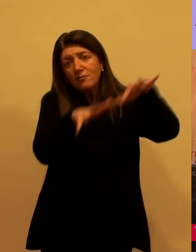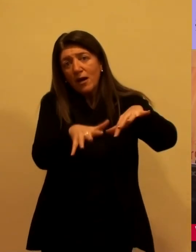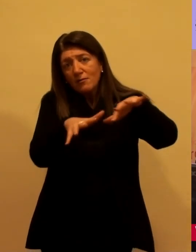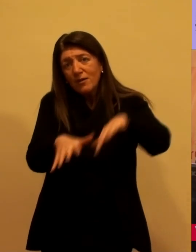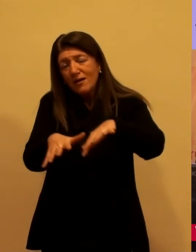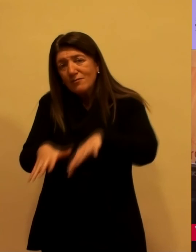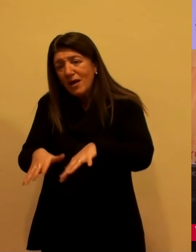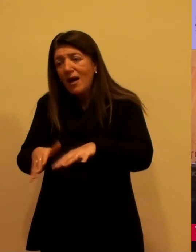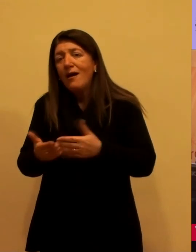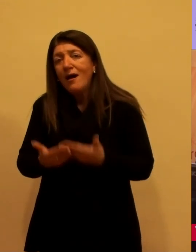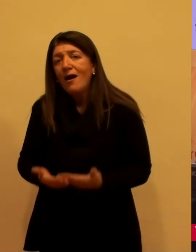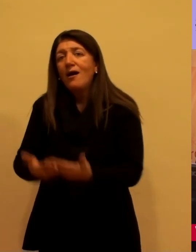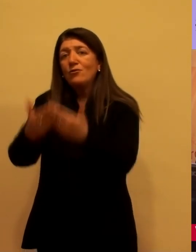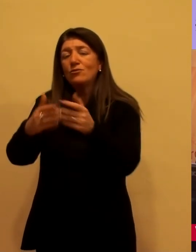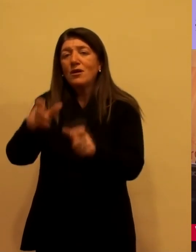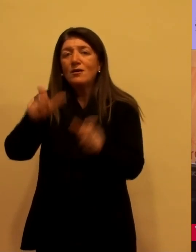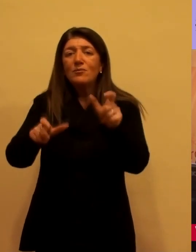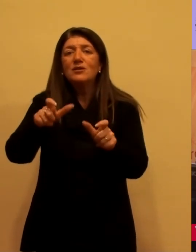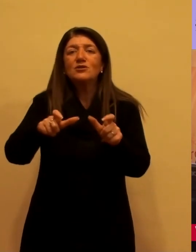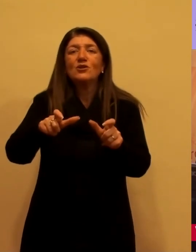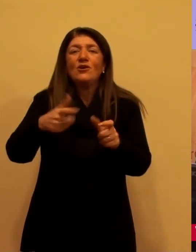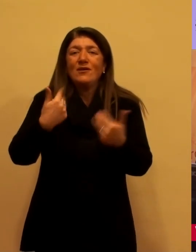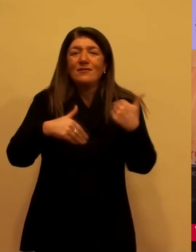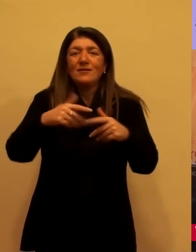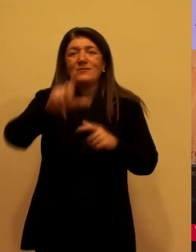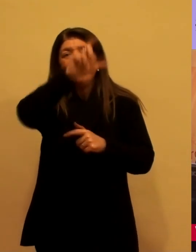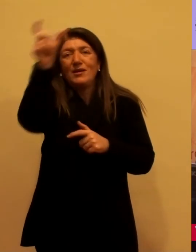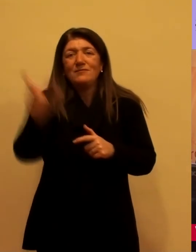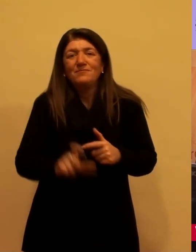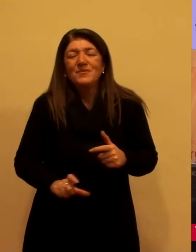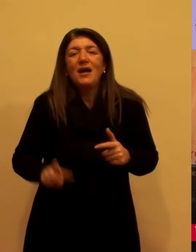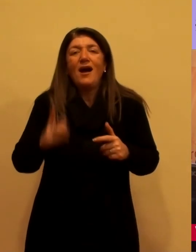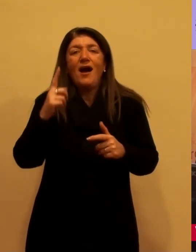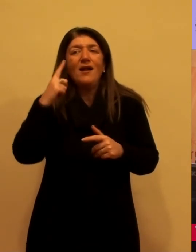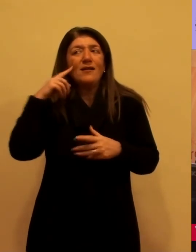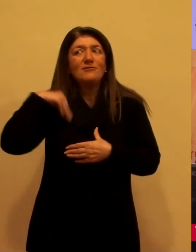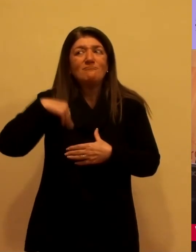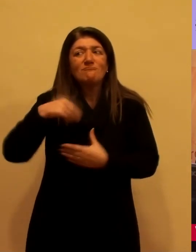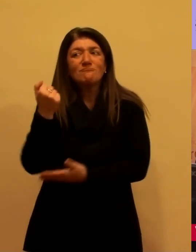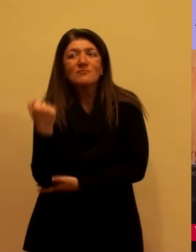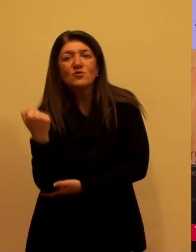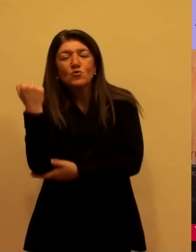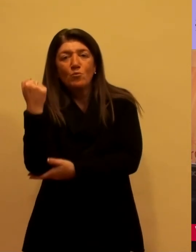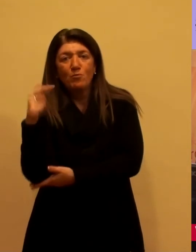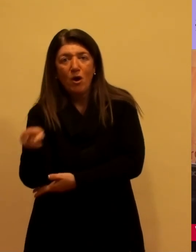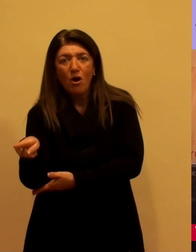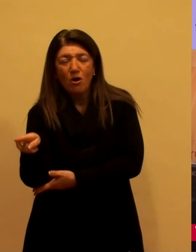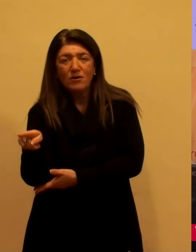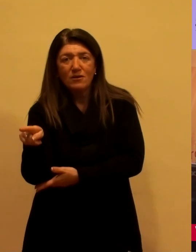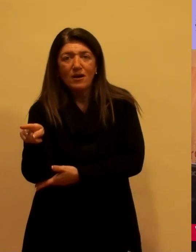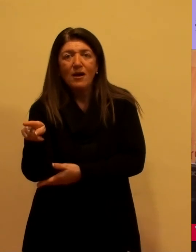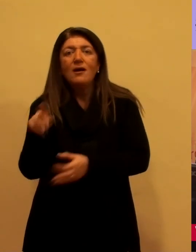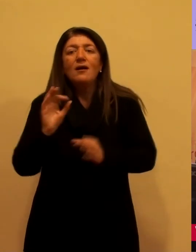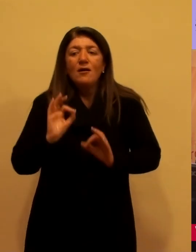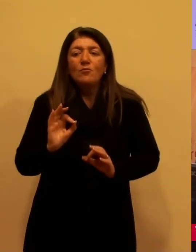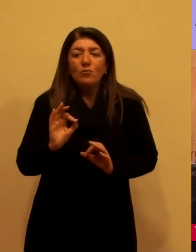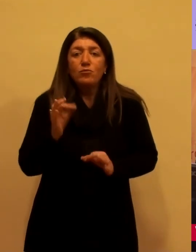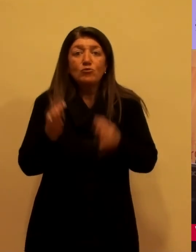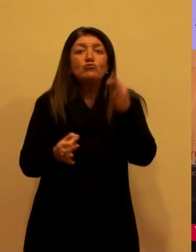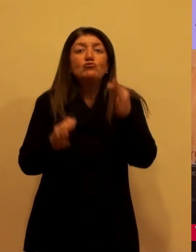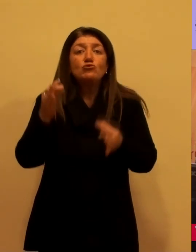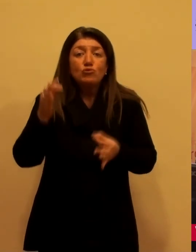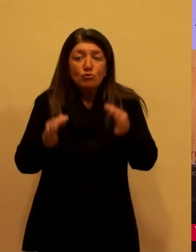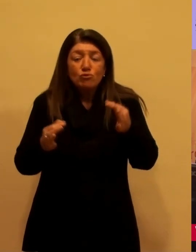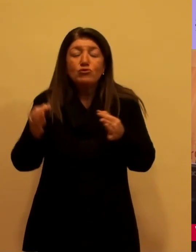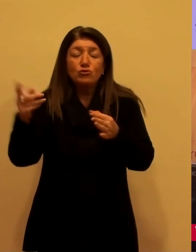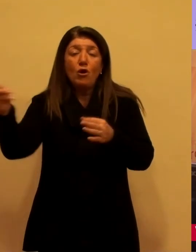aiutare appunto le persone disabili a sentirsi supportati nella loro giusta richiesta di poter accedere